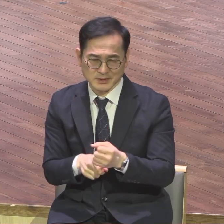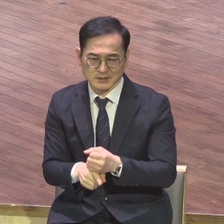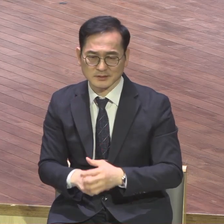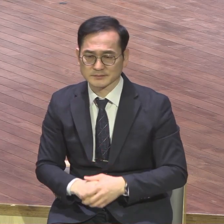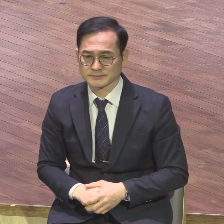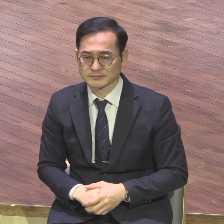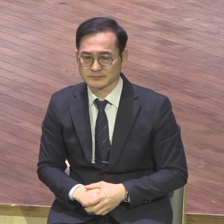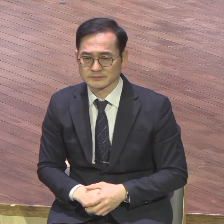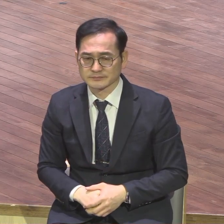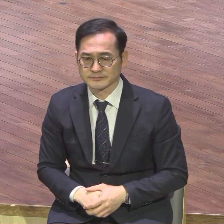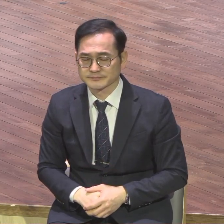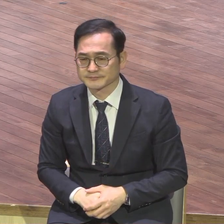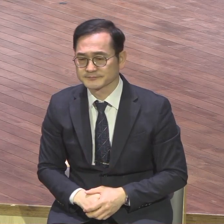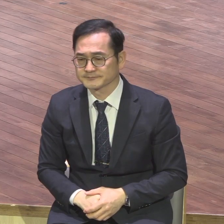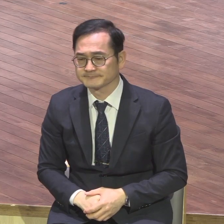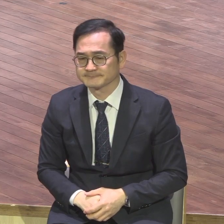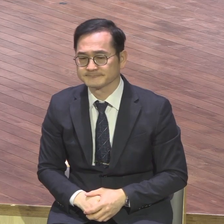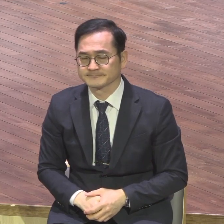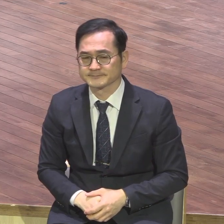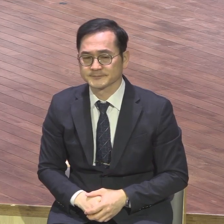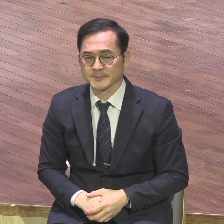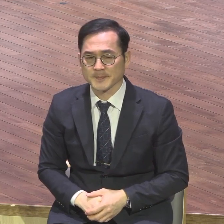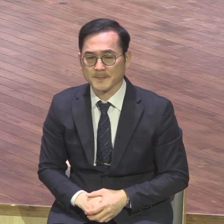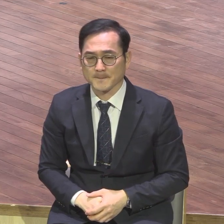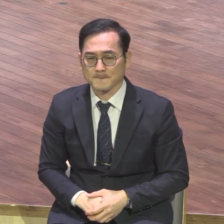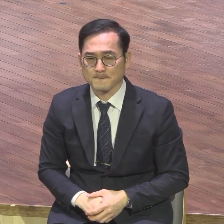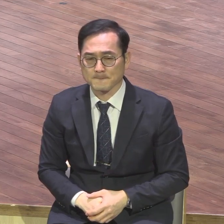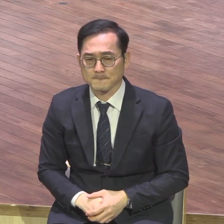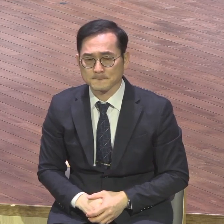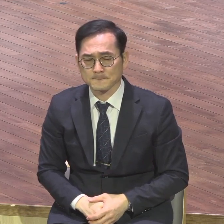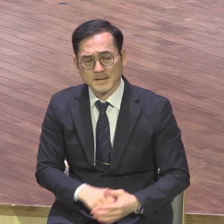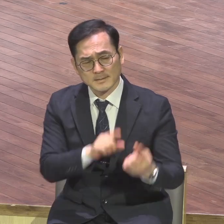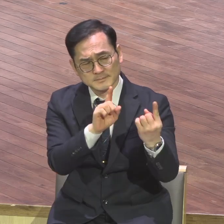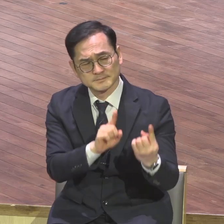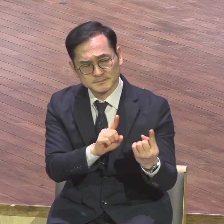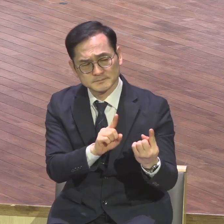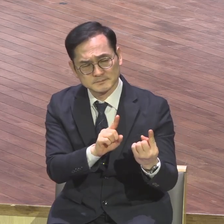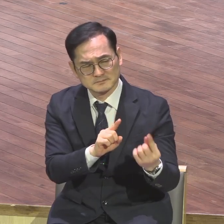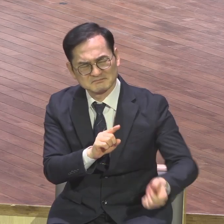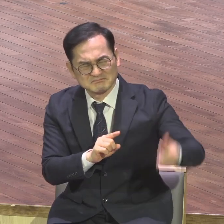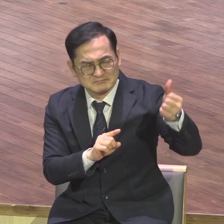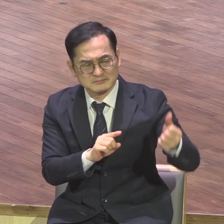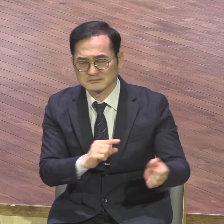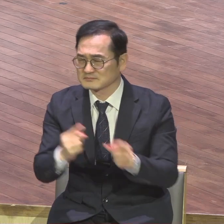세상에는 정답이 없다. 모든 것은 상대적이다.